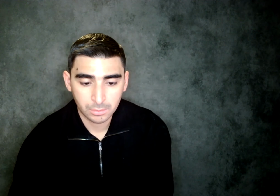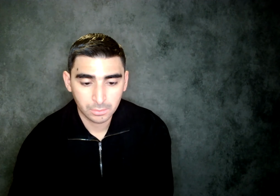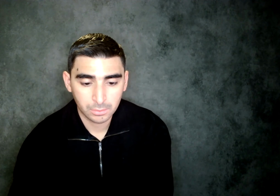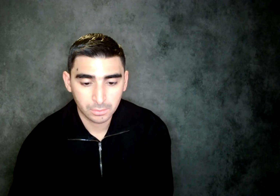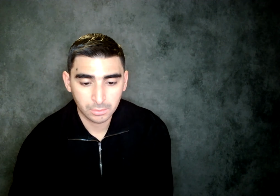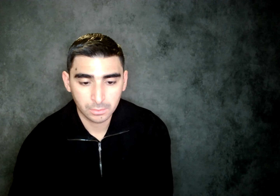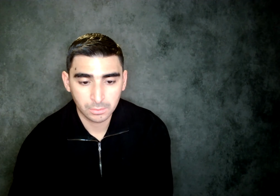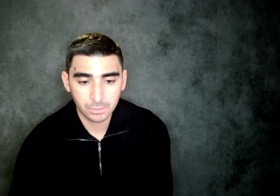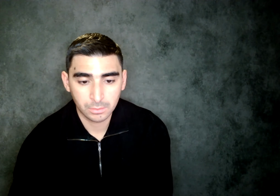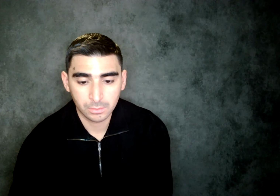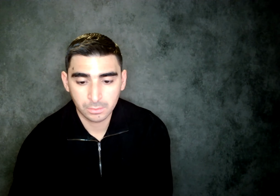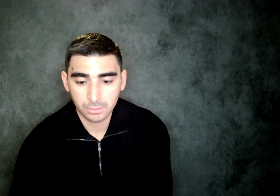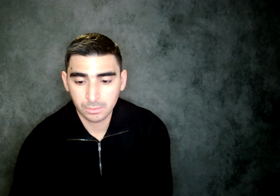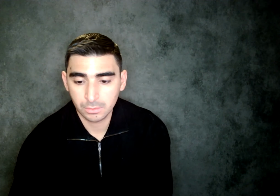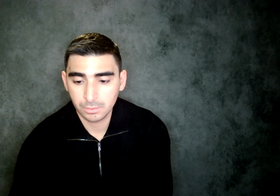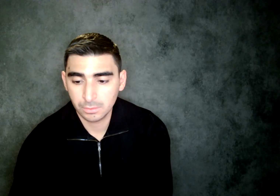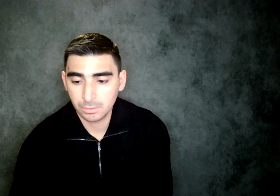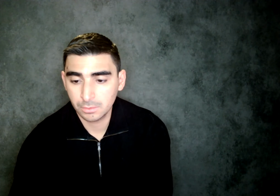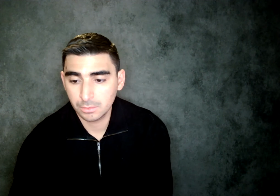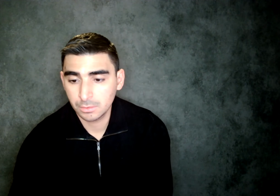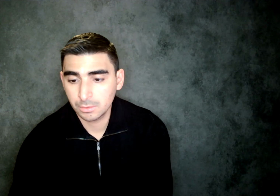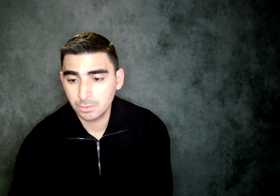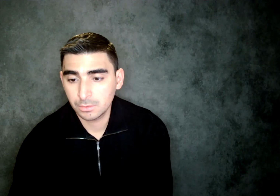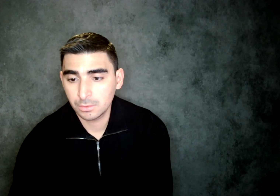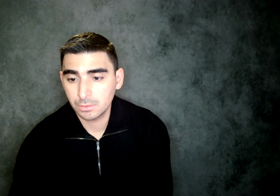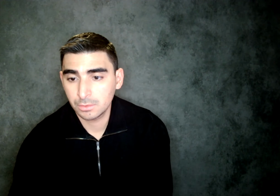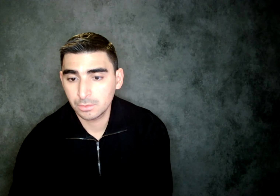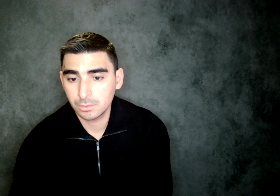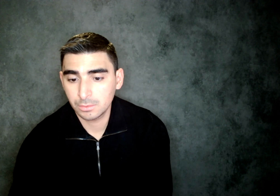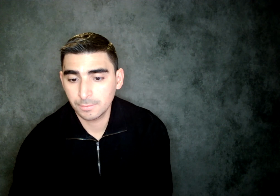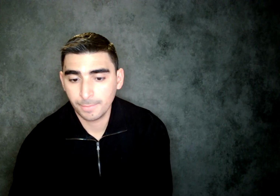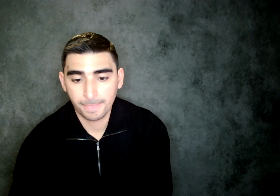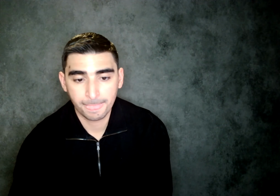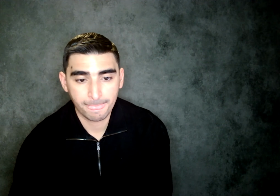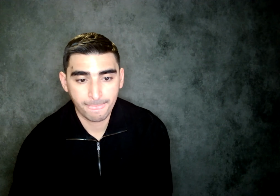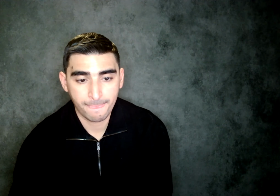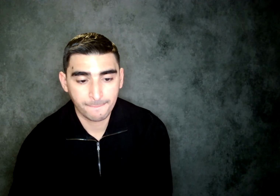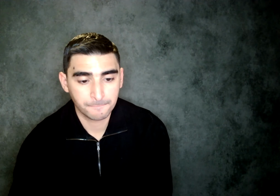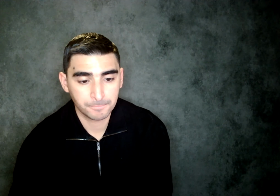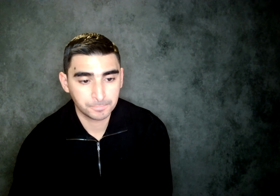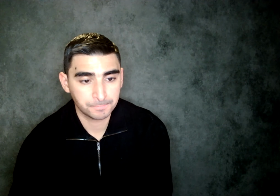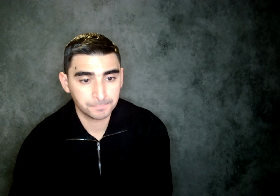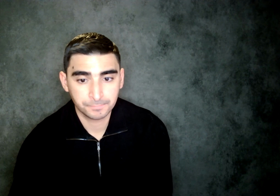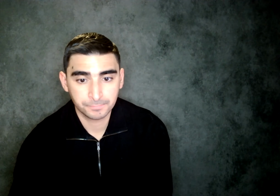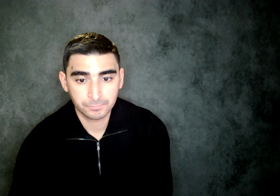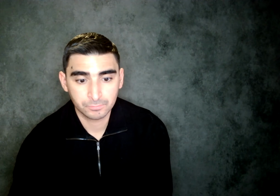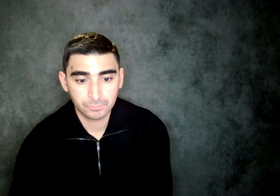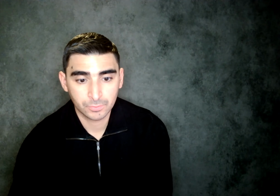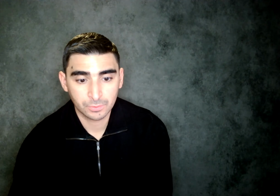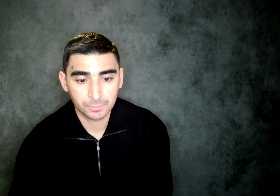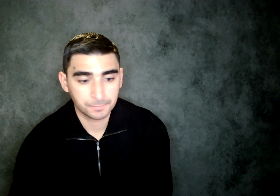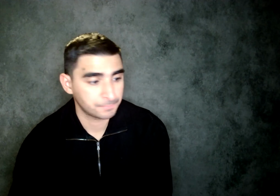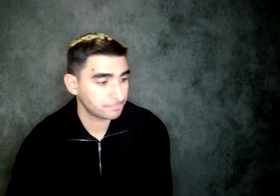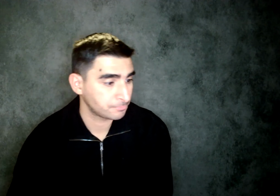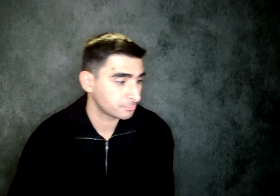a padres que se ven afectados y pues cuando, o sea, ¿y cómo se ve para ellos? ¿Y por qué tanto